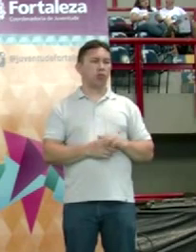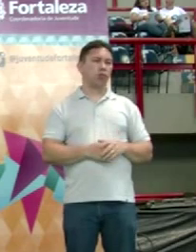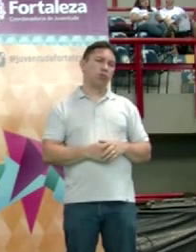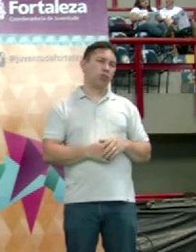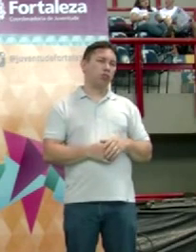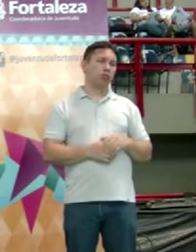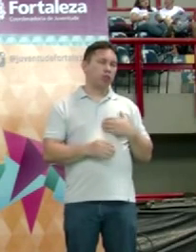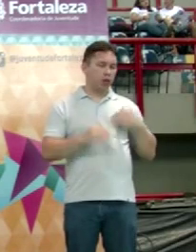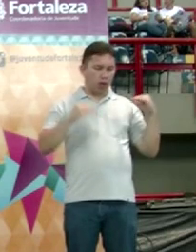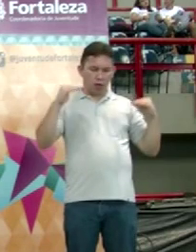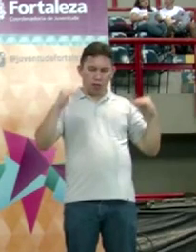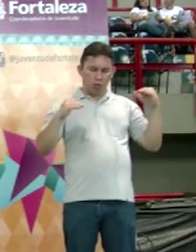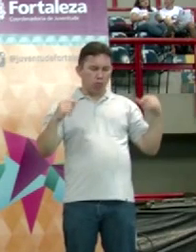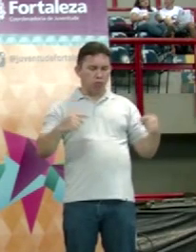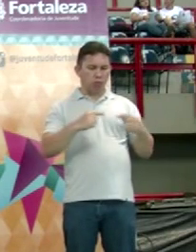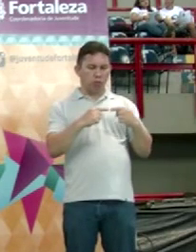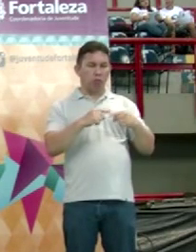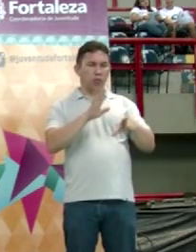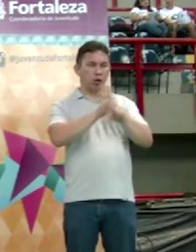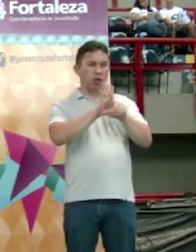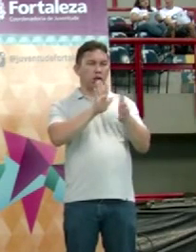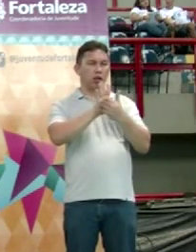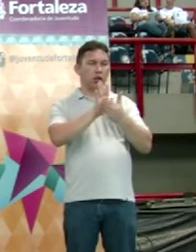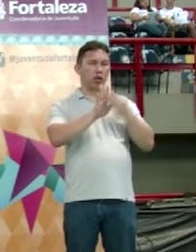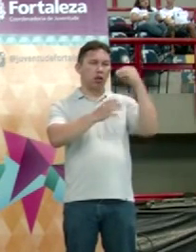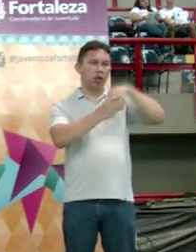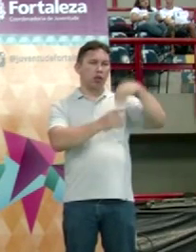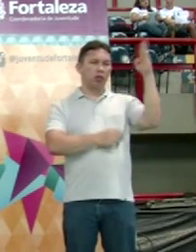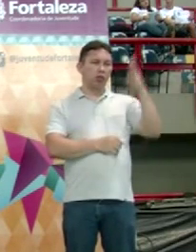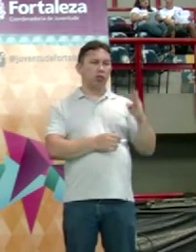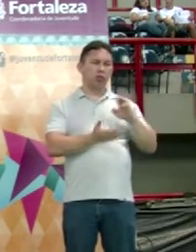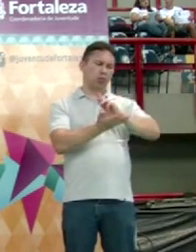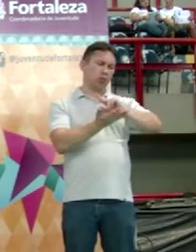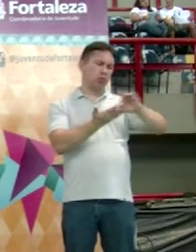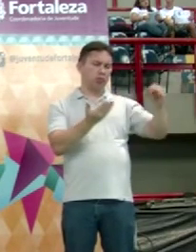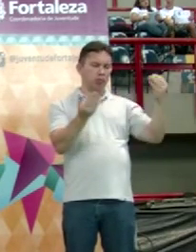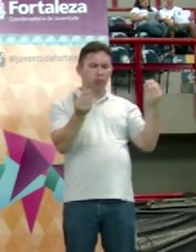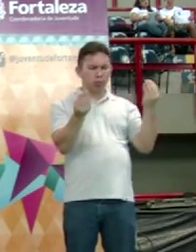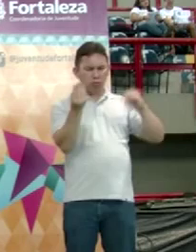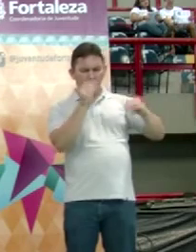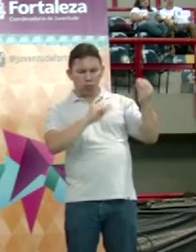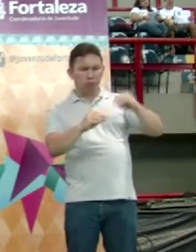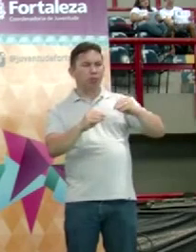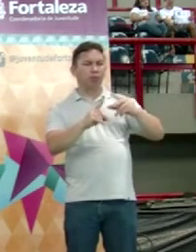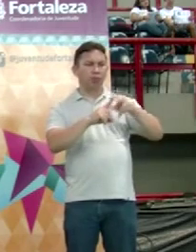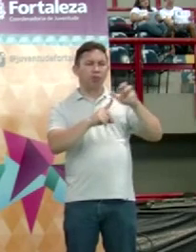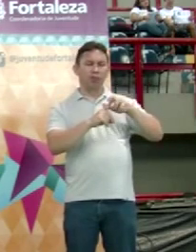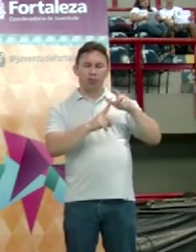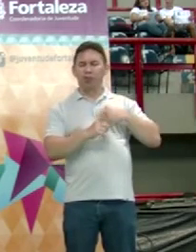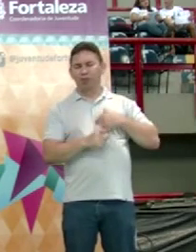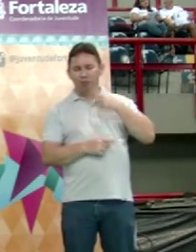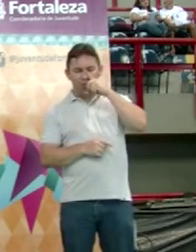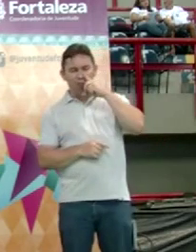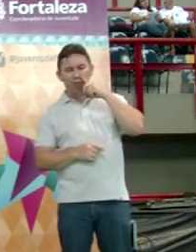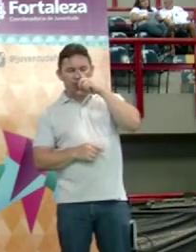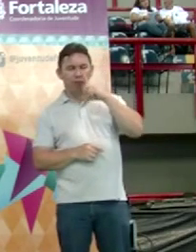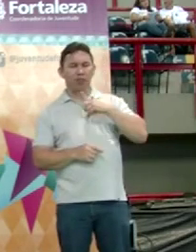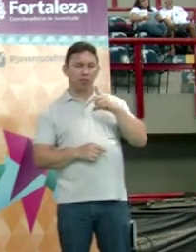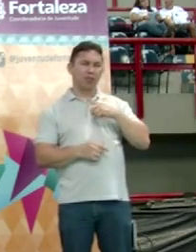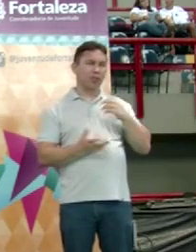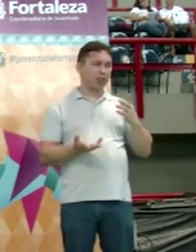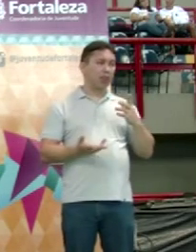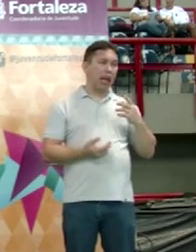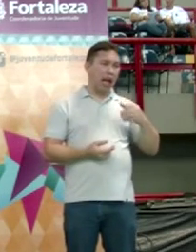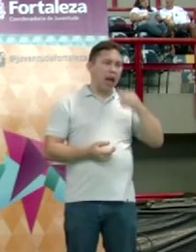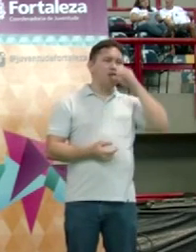de benzeno está dentro do que a lei brasileira permite. Então, tem uma série de substâncias que são problemáticas nos refrigerantes. É bom, mas